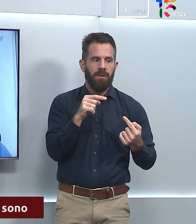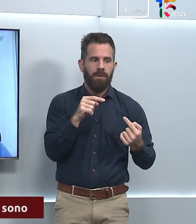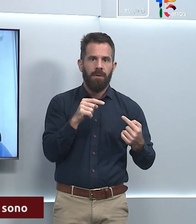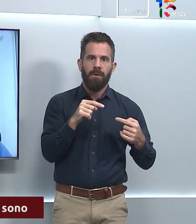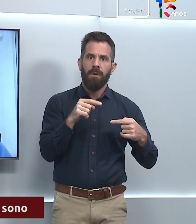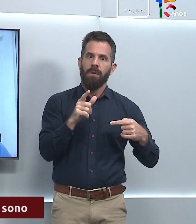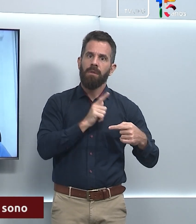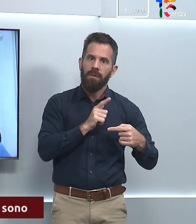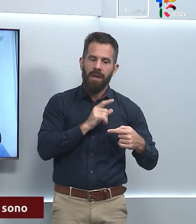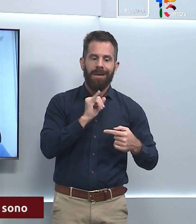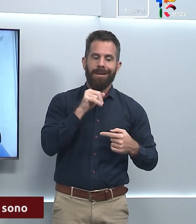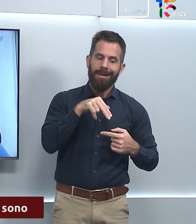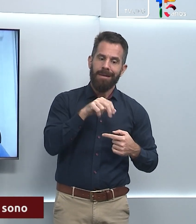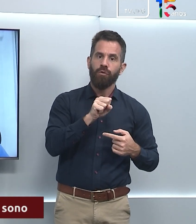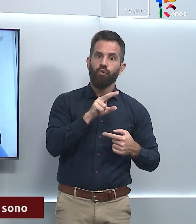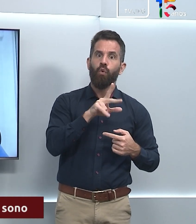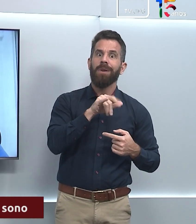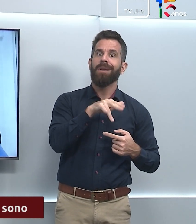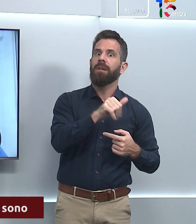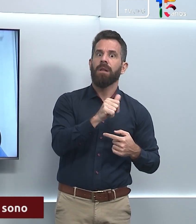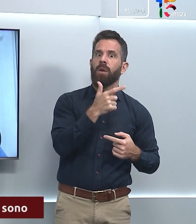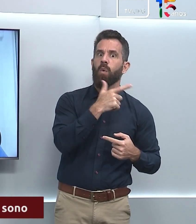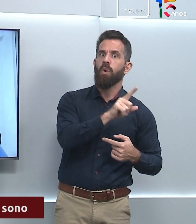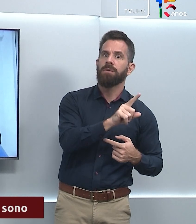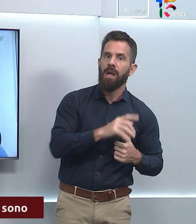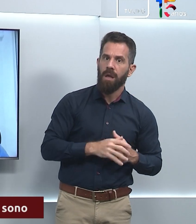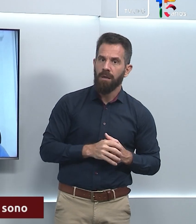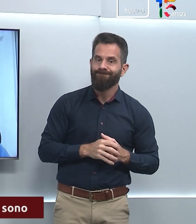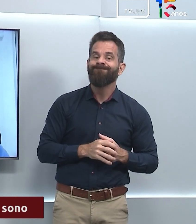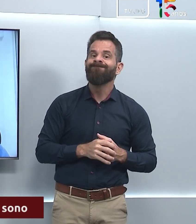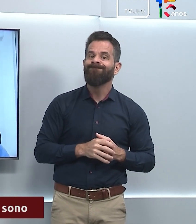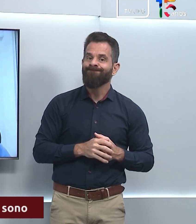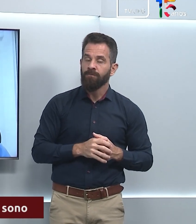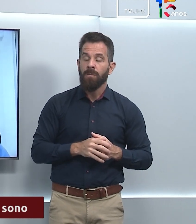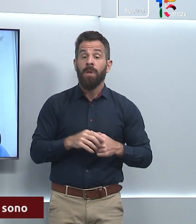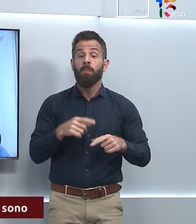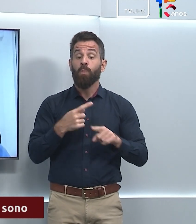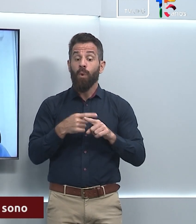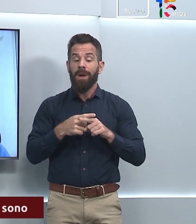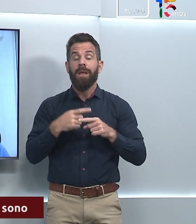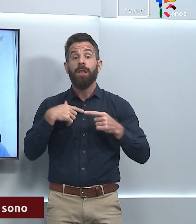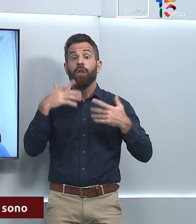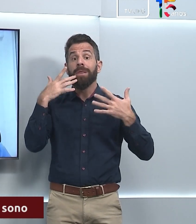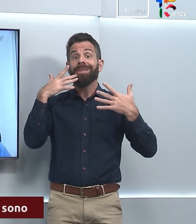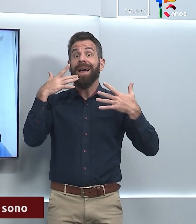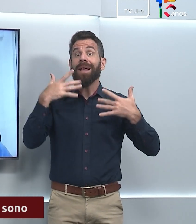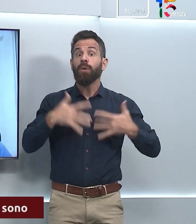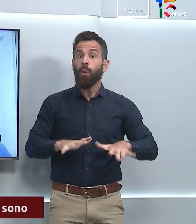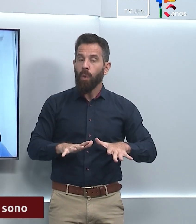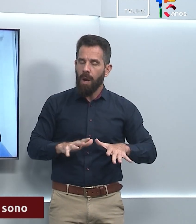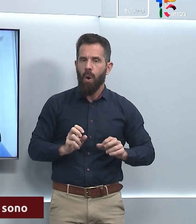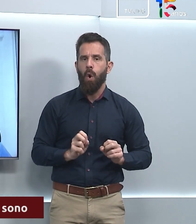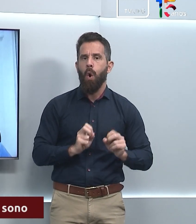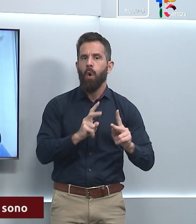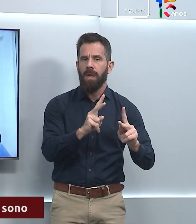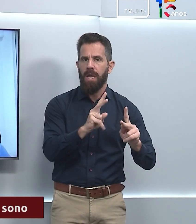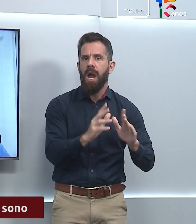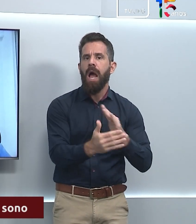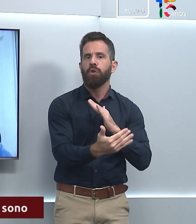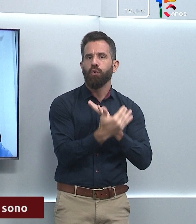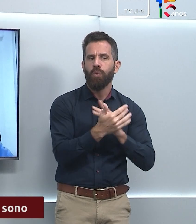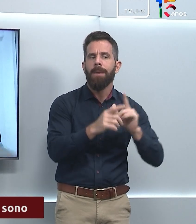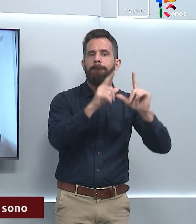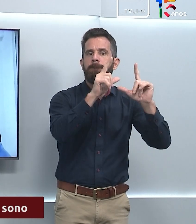A melatonina natural, ela sempre vai reduzir o risco de diabetes, mas a sintética, em 30% das pessoas,